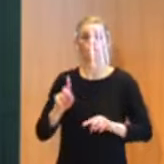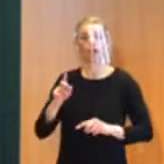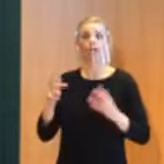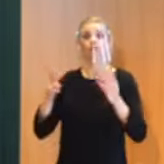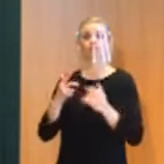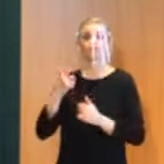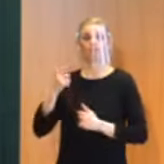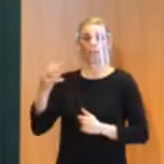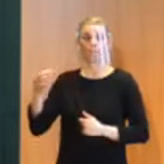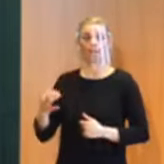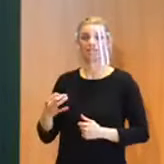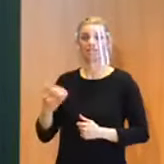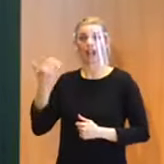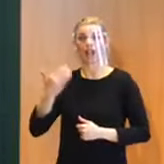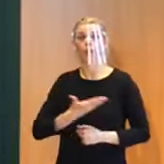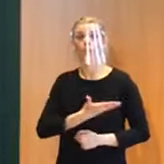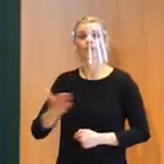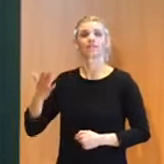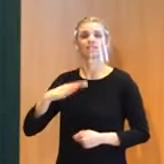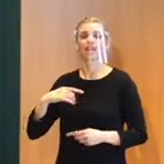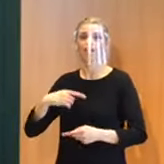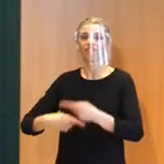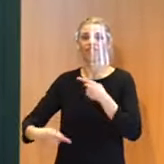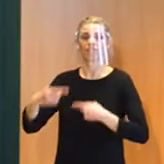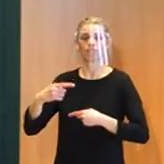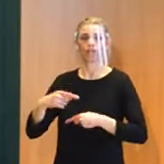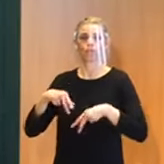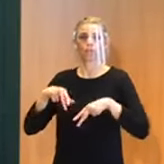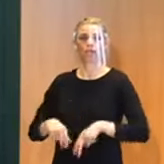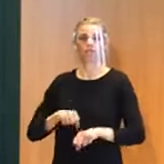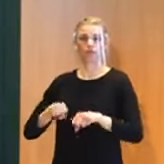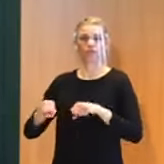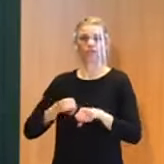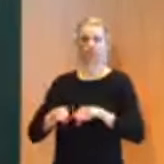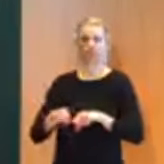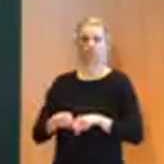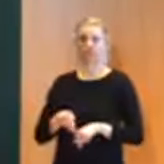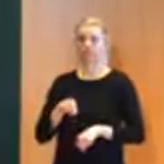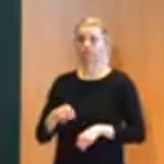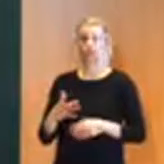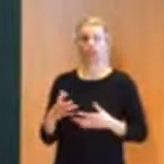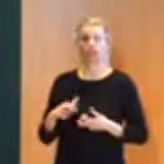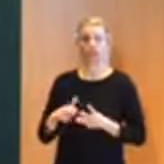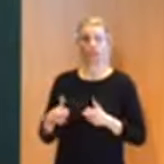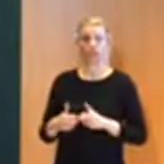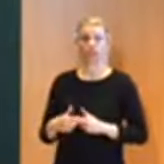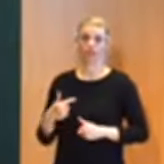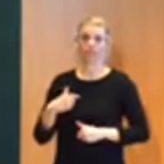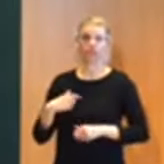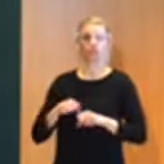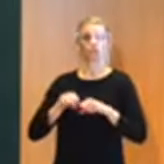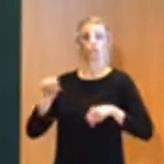82% národa si želá výmenu premiéra. Veď tu nie je problém so mnou.